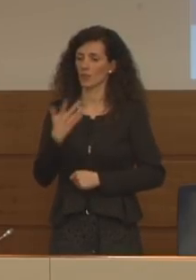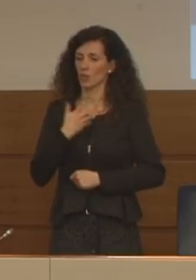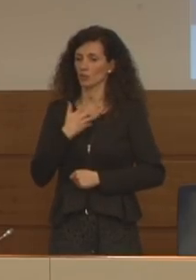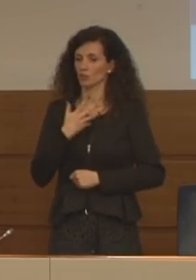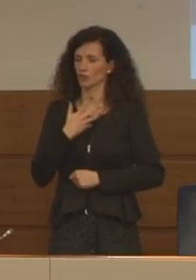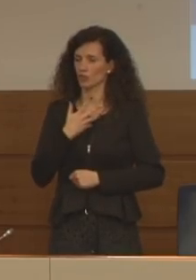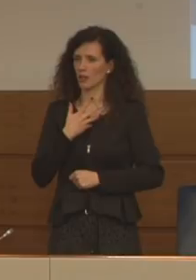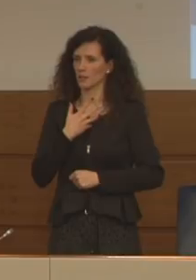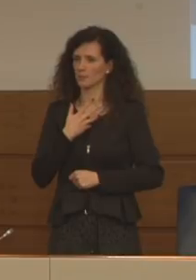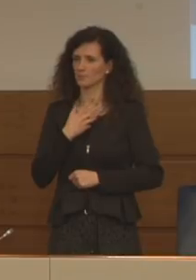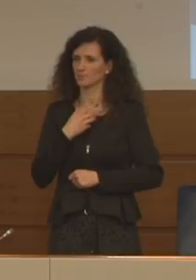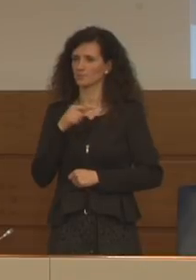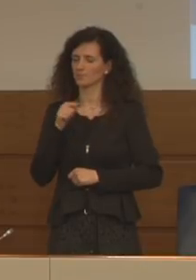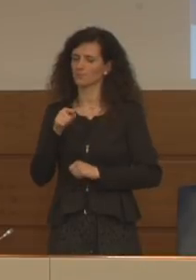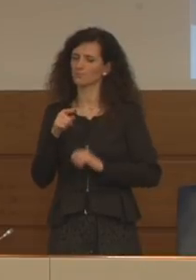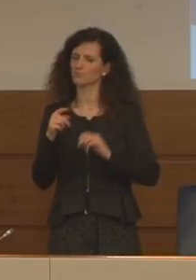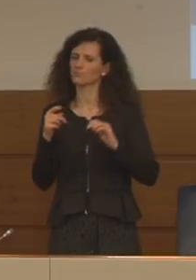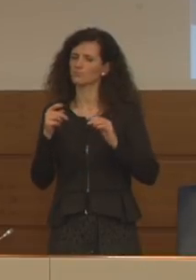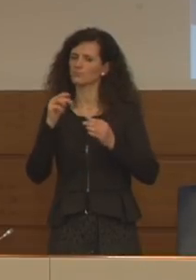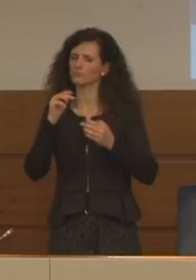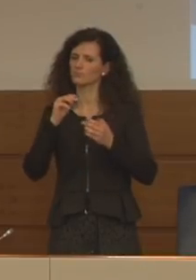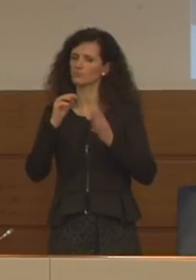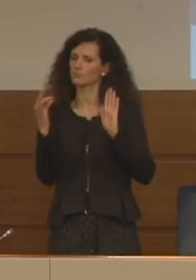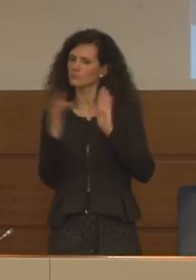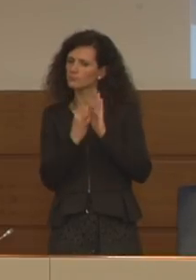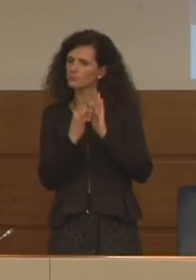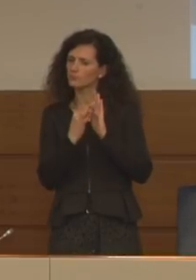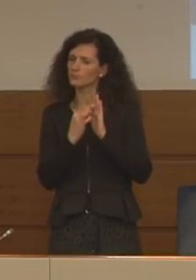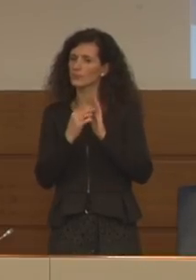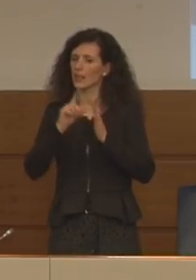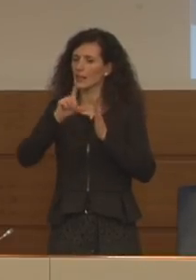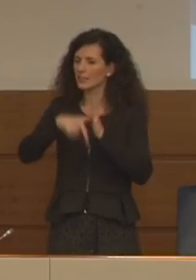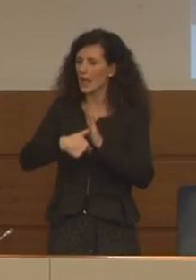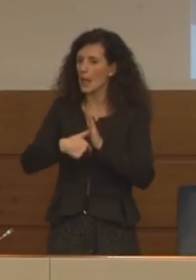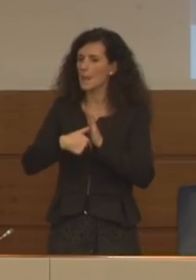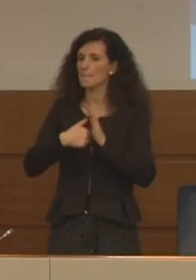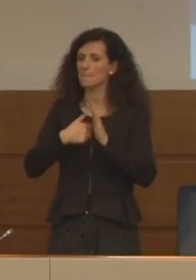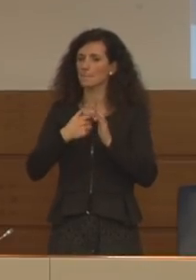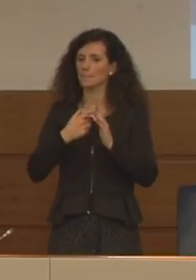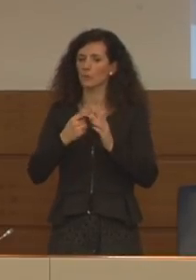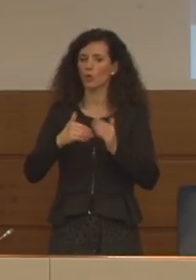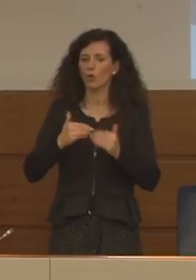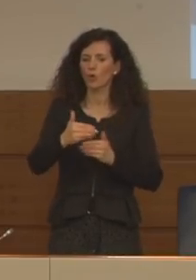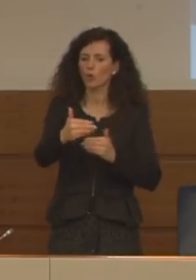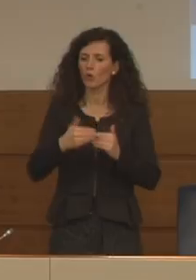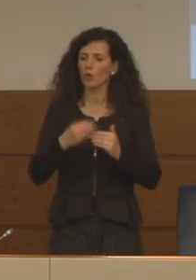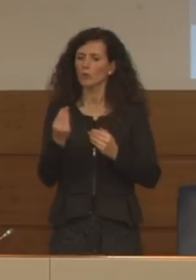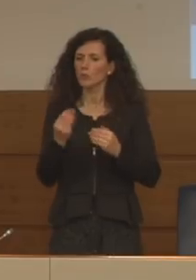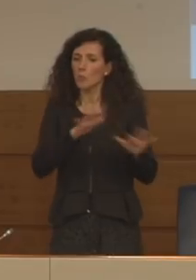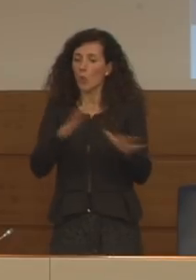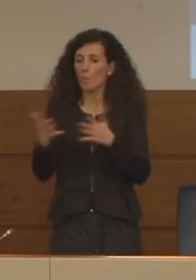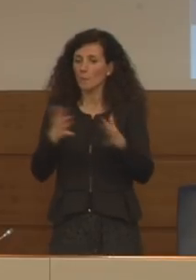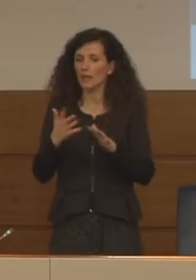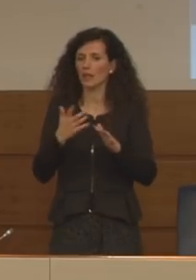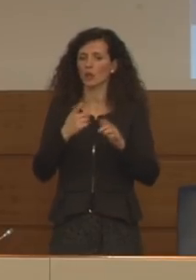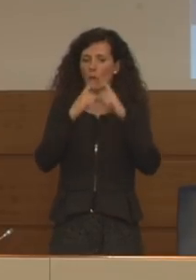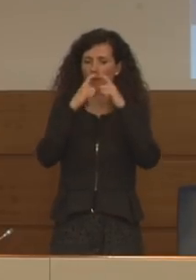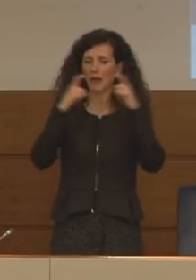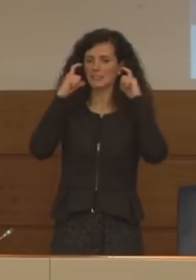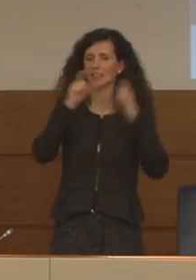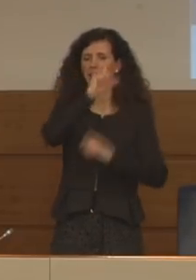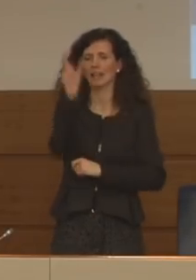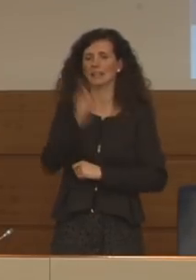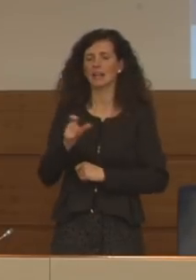sui tempi per la produzione di mascherine italiane avete fatto di sonno una stima e quando saranno disponibili